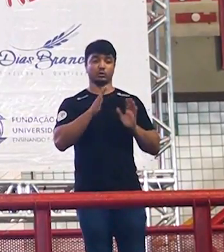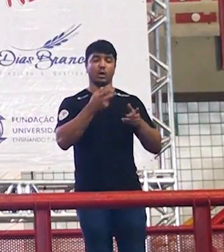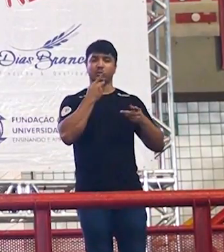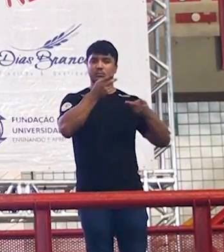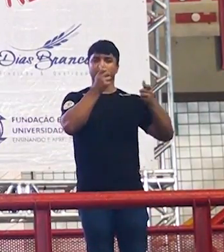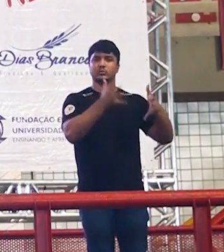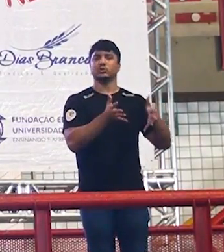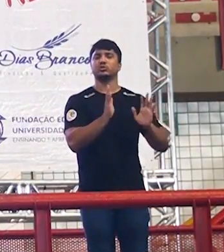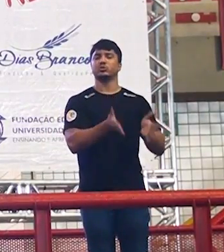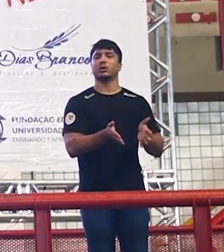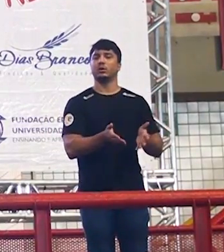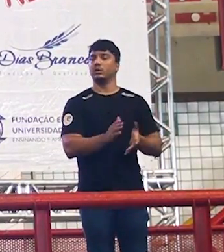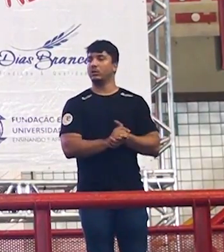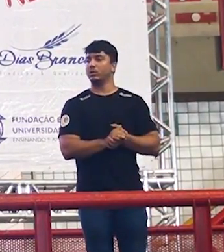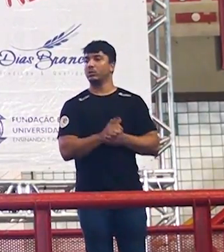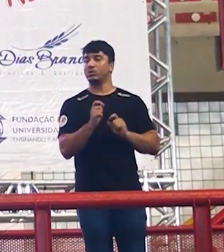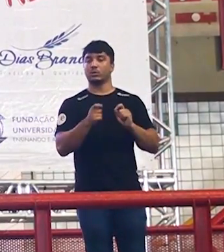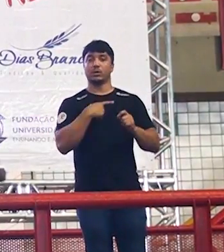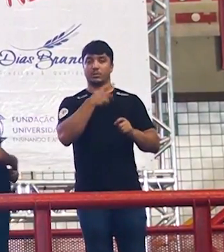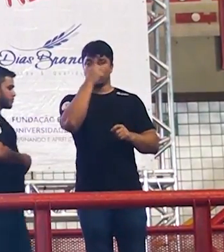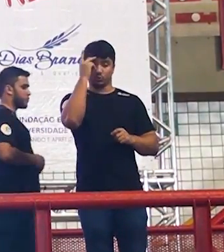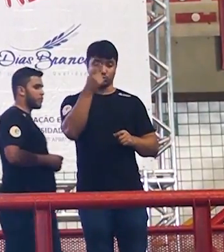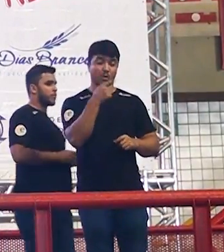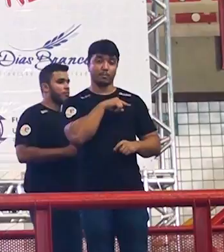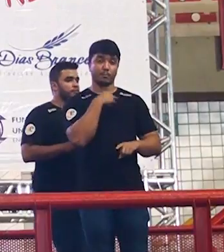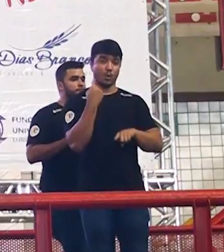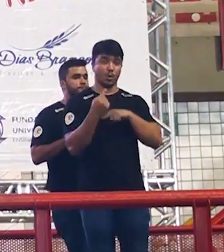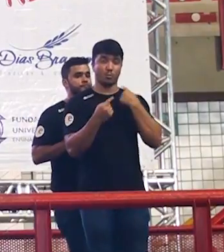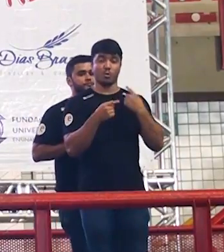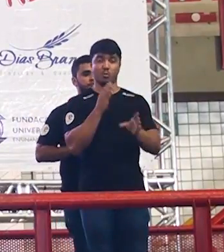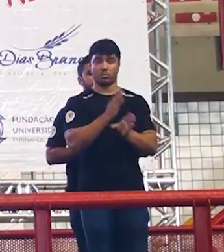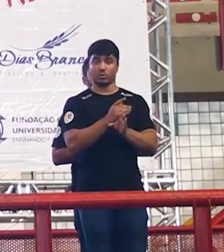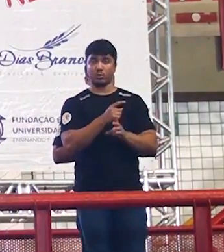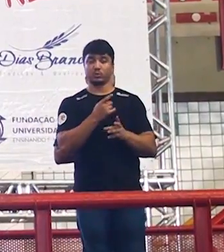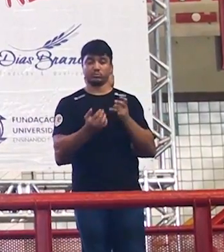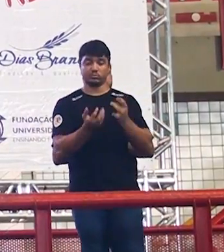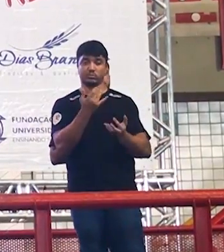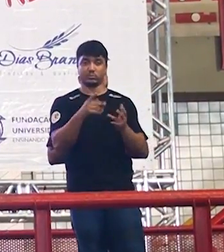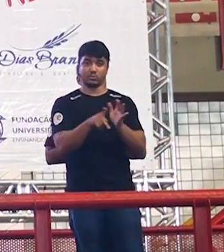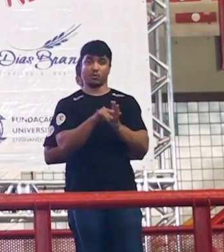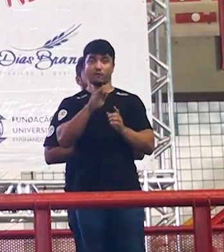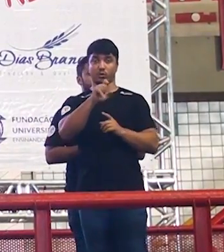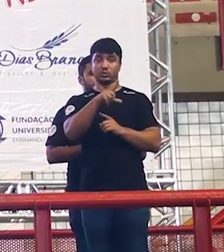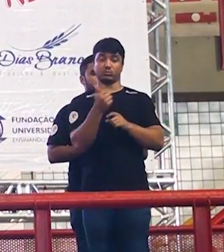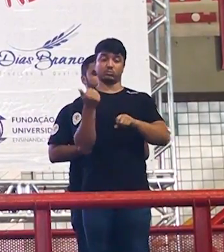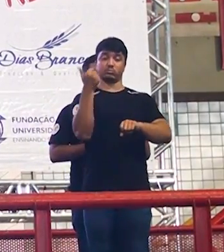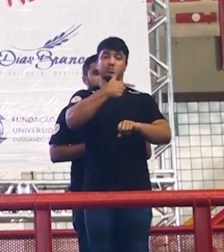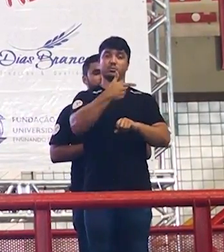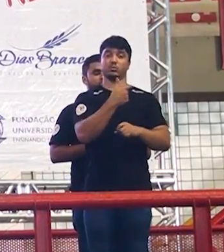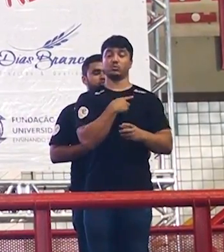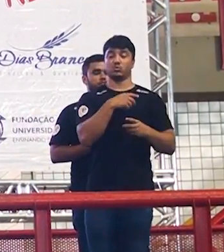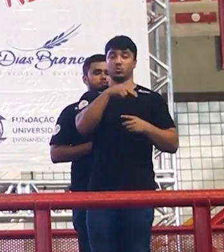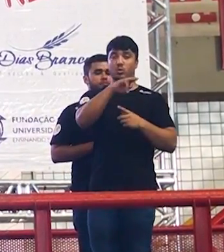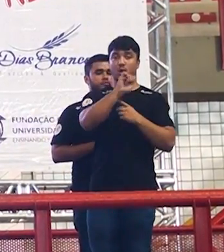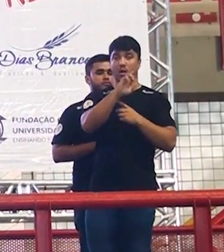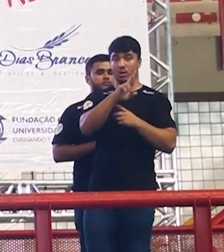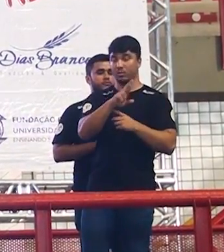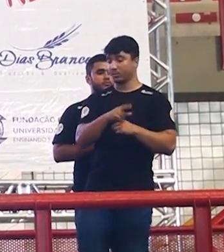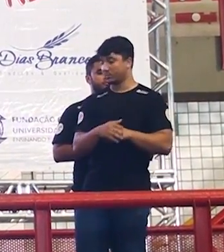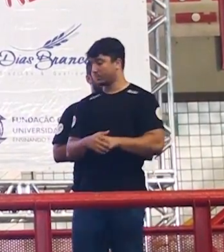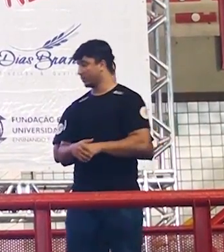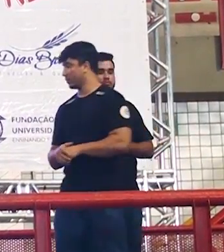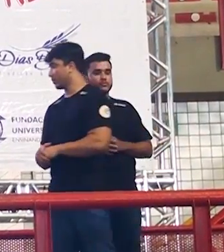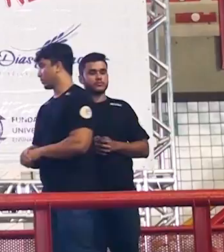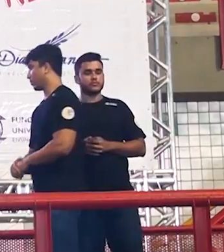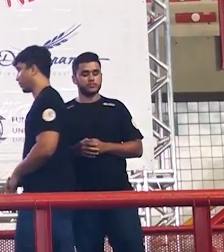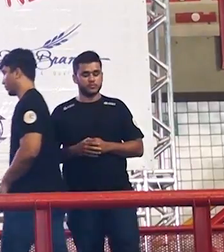agora no meio da aula, que o número de pessoas que morrem como consequência da queima de combustíveis fósseis é maior do que o número de pessoas que morrem